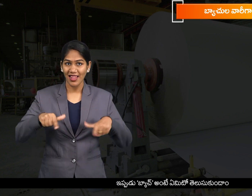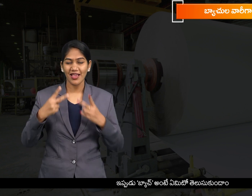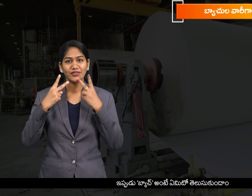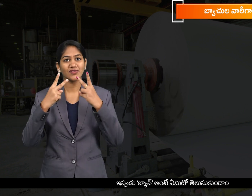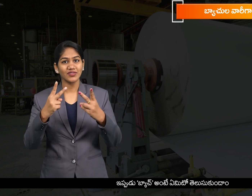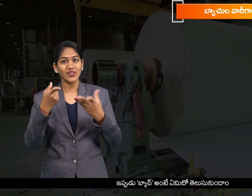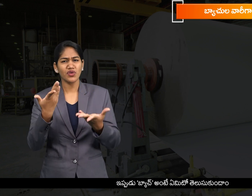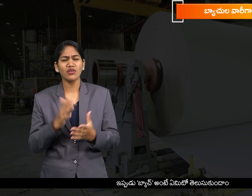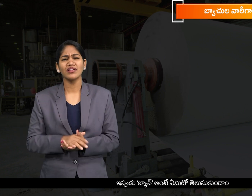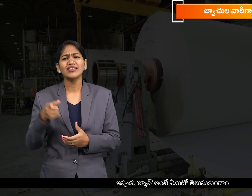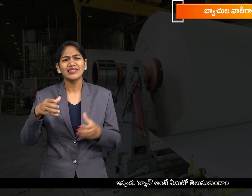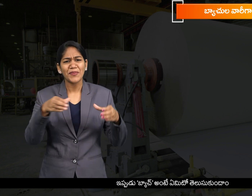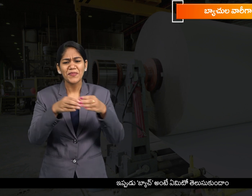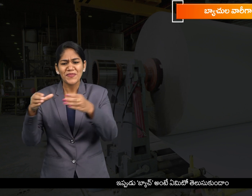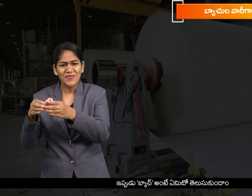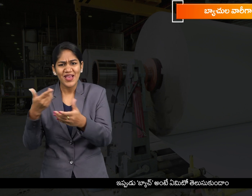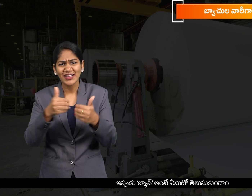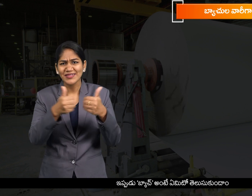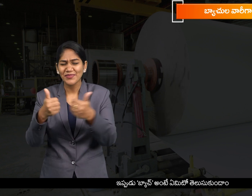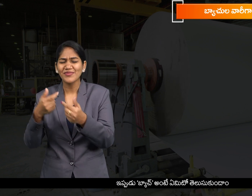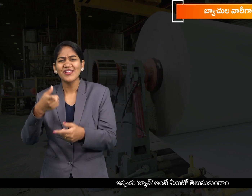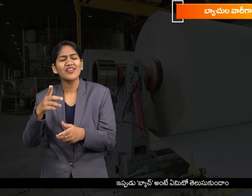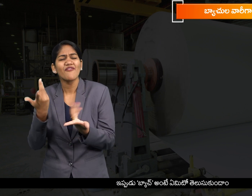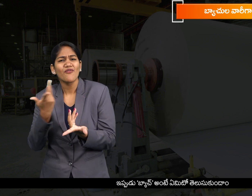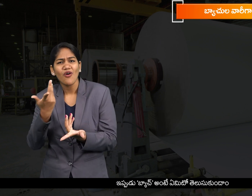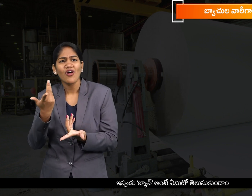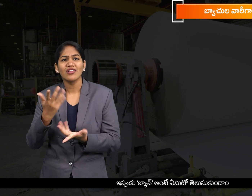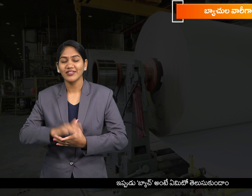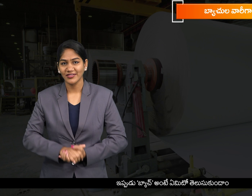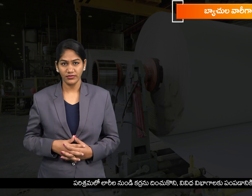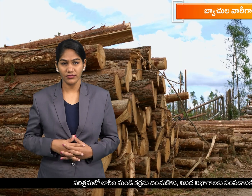ఇప్పుడు బ్యాచ్ అంటే ఏమిటో తెలుసుకుందాం.